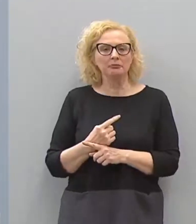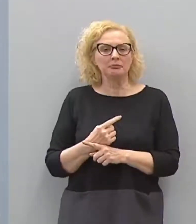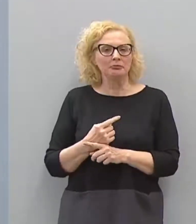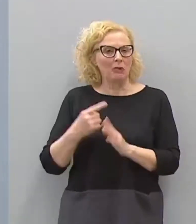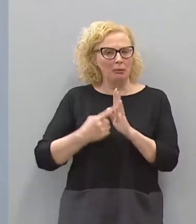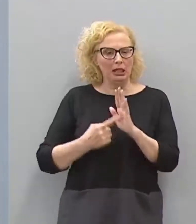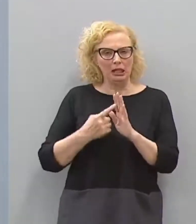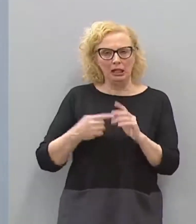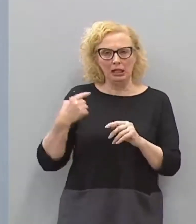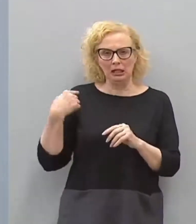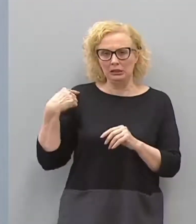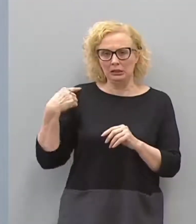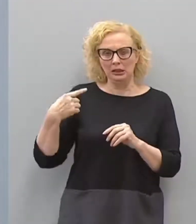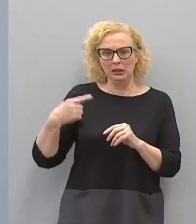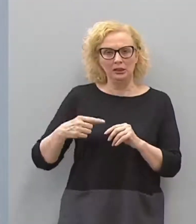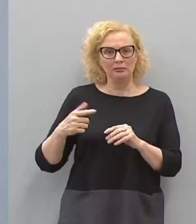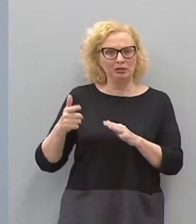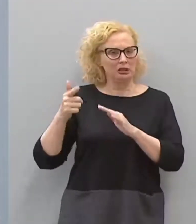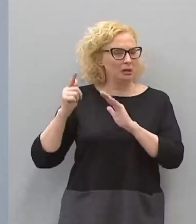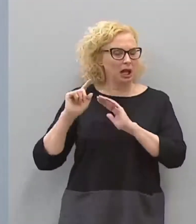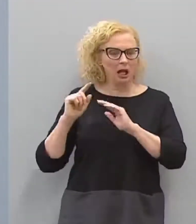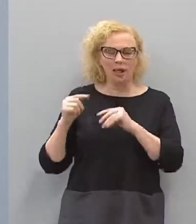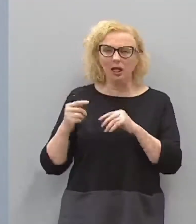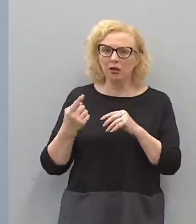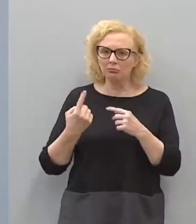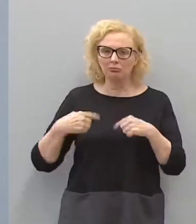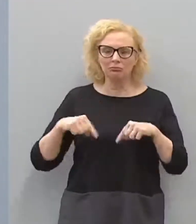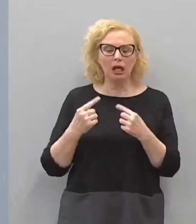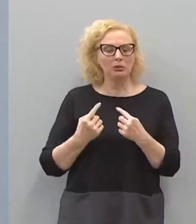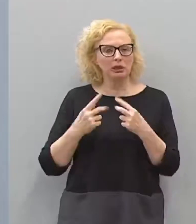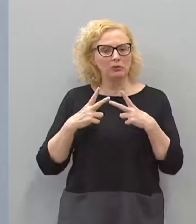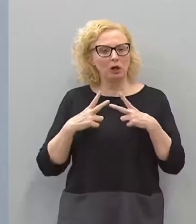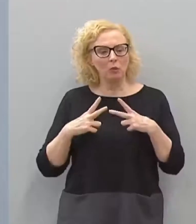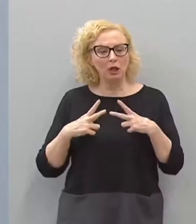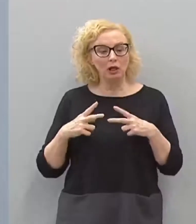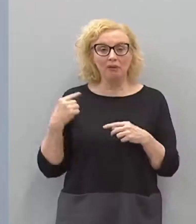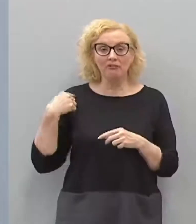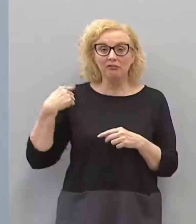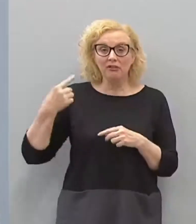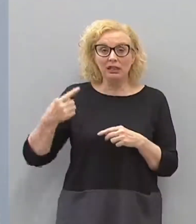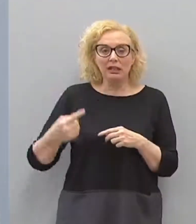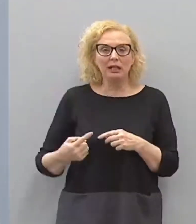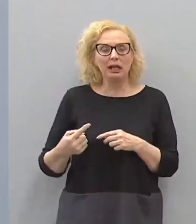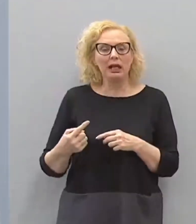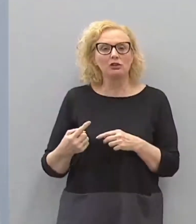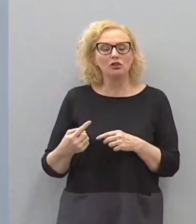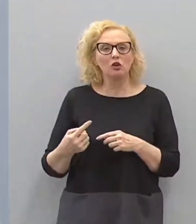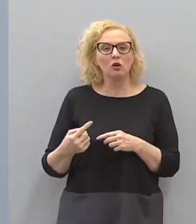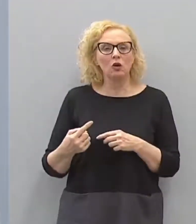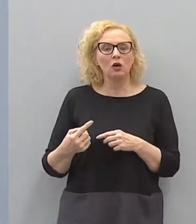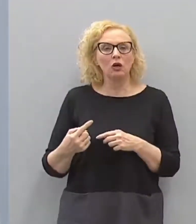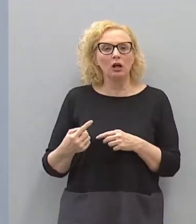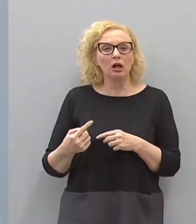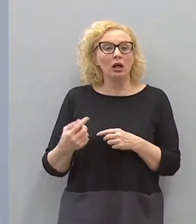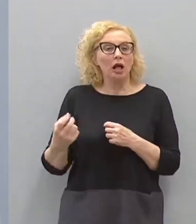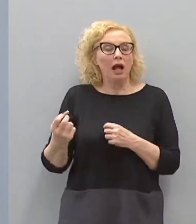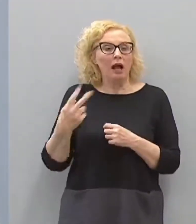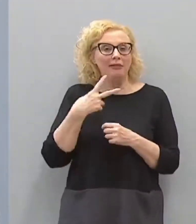scorsi nelle scorse settimane però riteniamo che se ad oggi non abbiamo avuto nessuna comunicazione